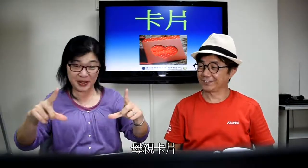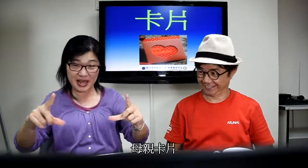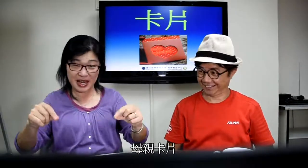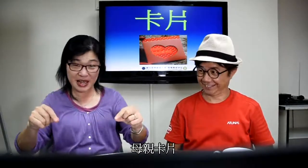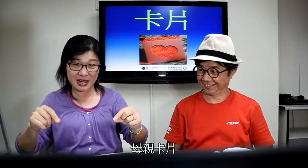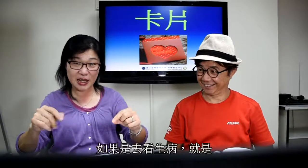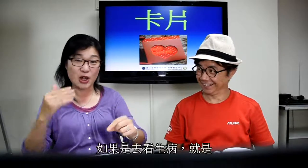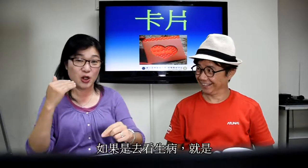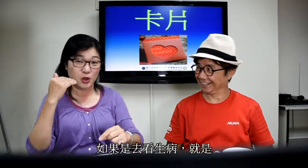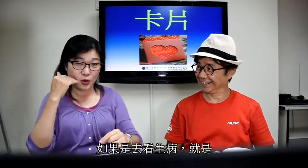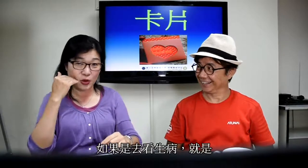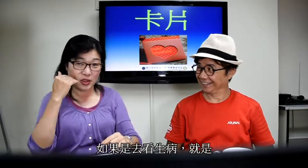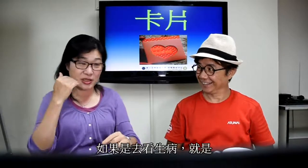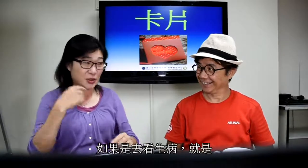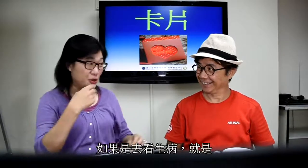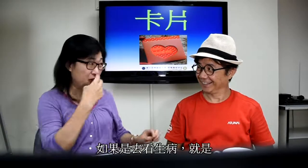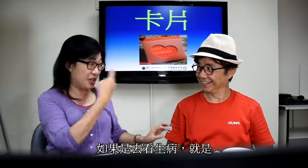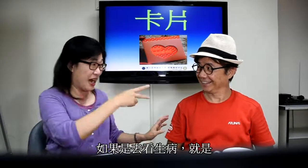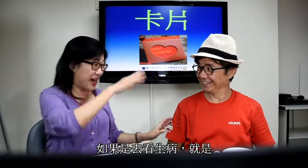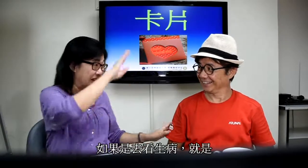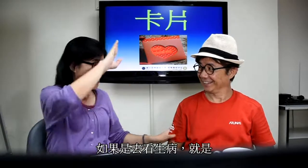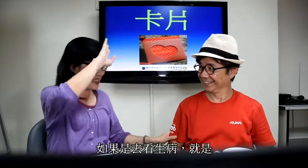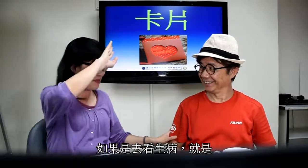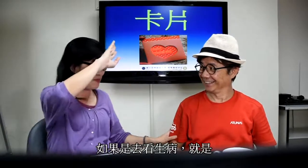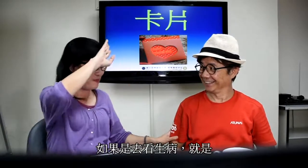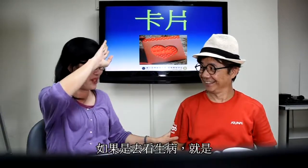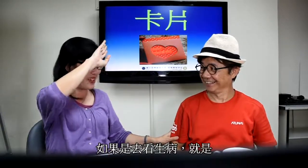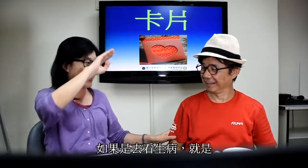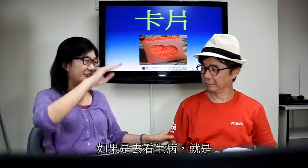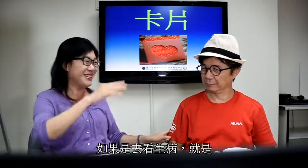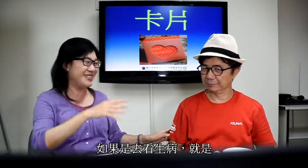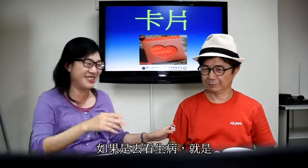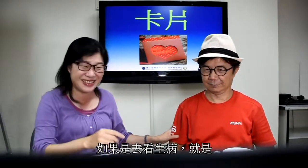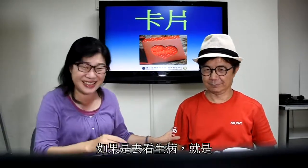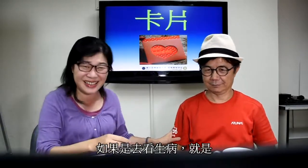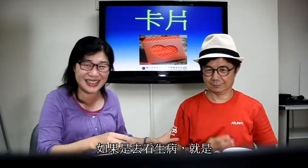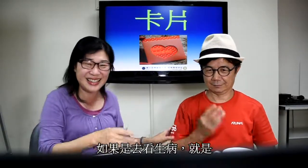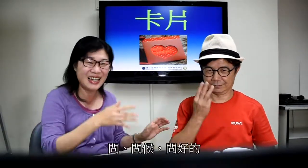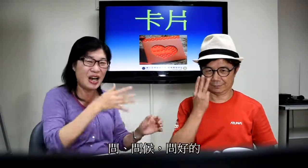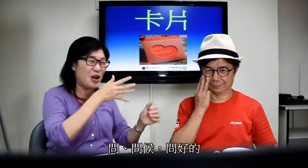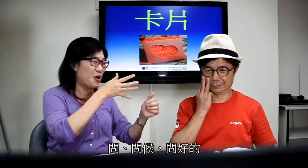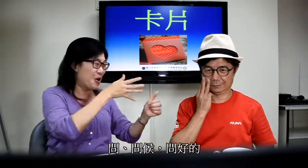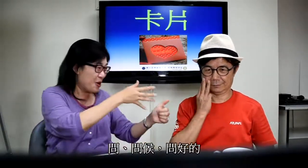片。如果是去看生病，就是